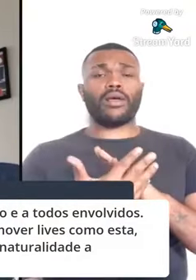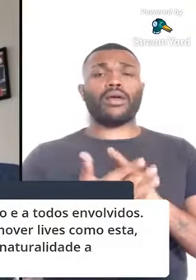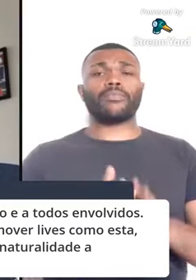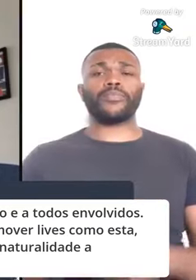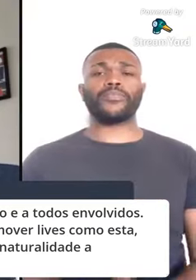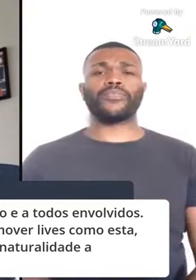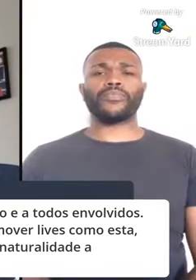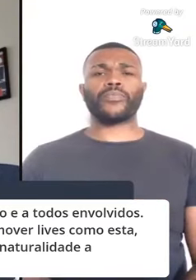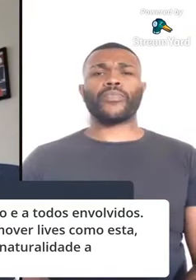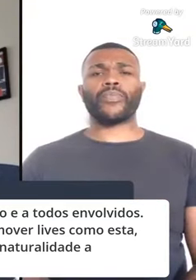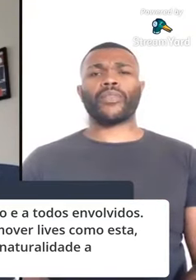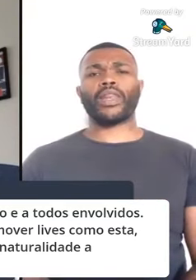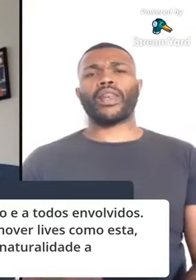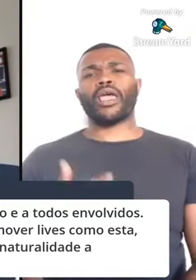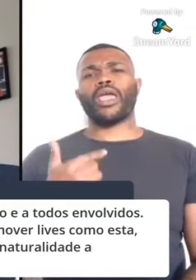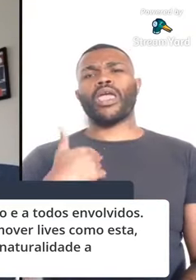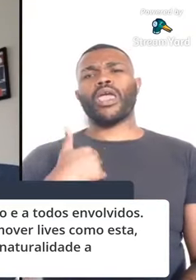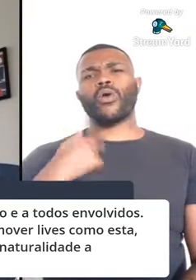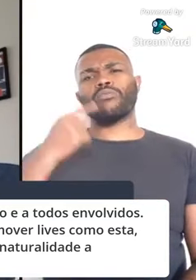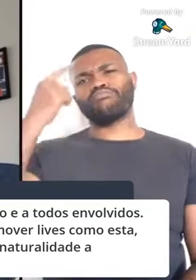Eu, no final das contas, percebi